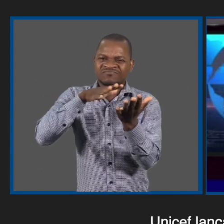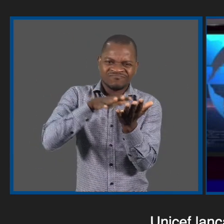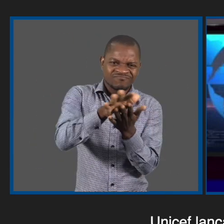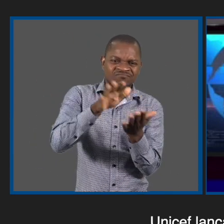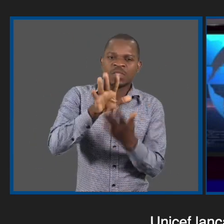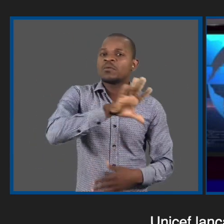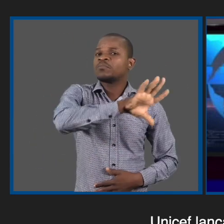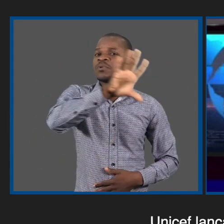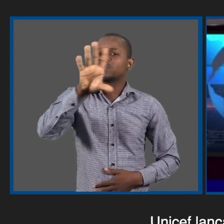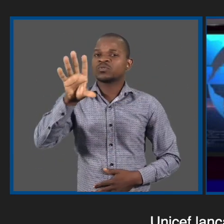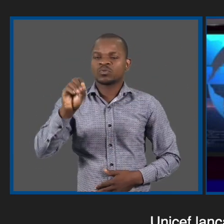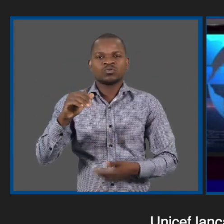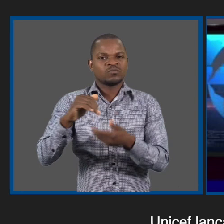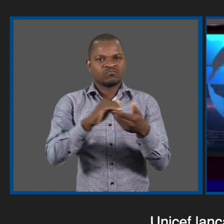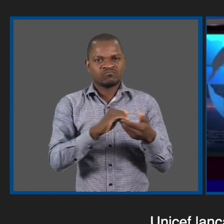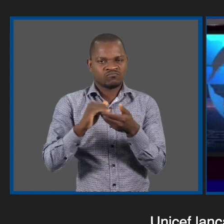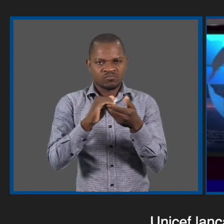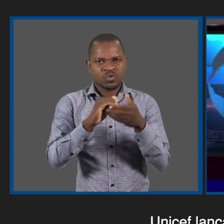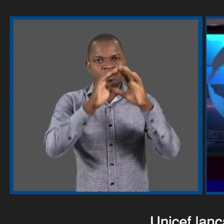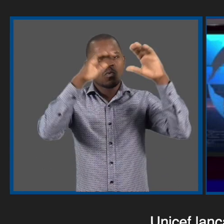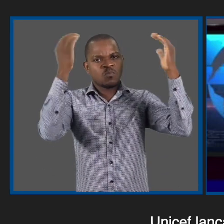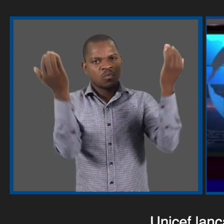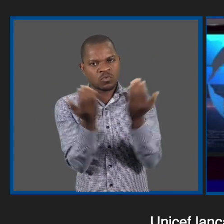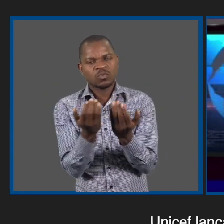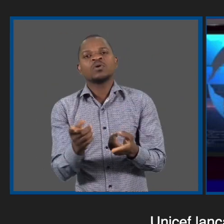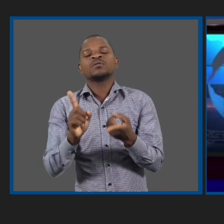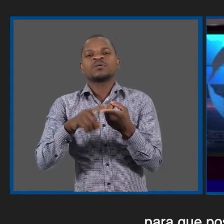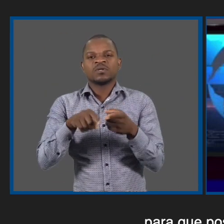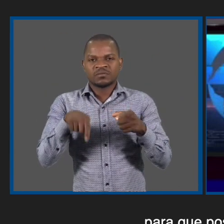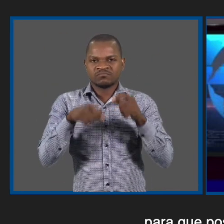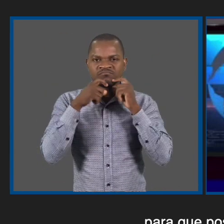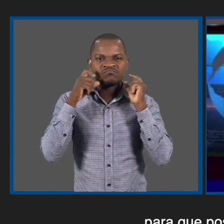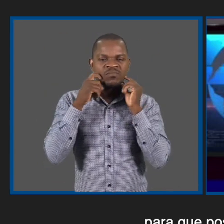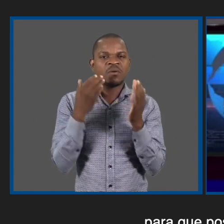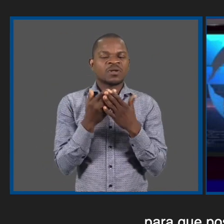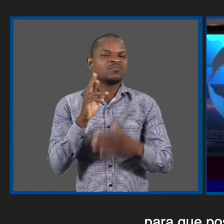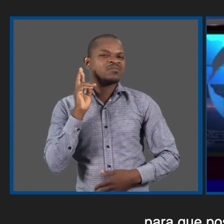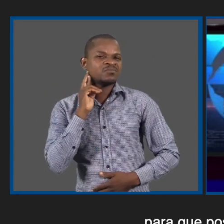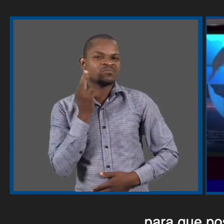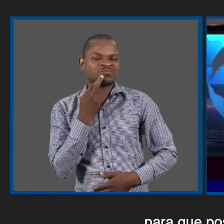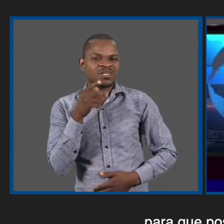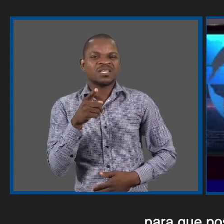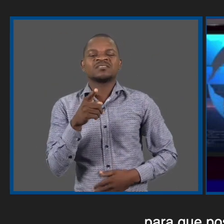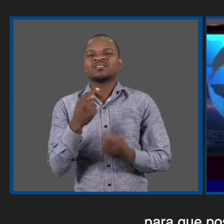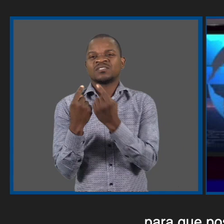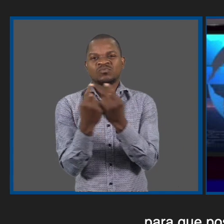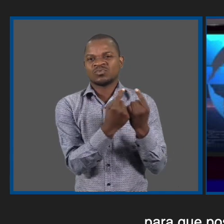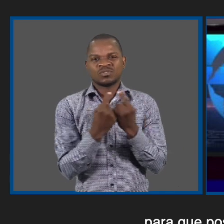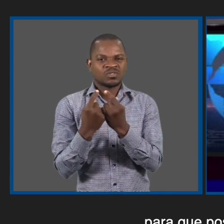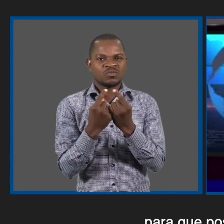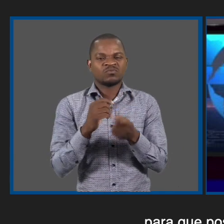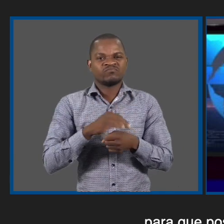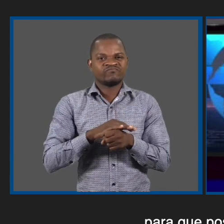lança um apelo para todos os nossos parceiros mundiais e locais para que possamos, antes de tudo,